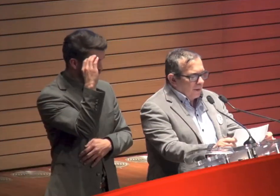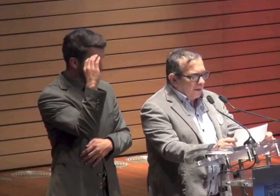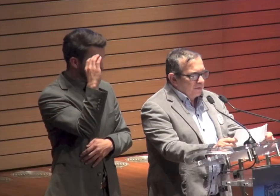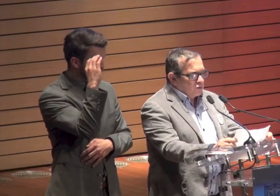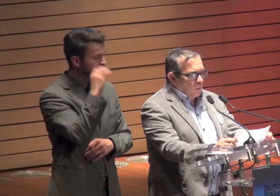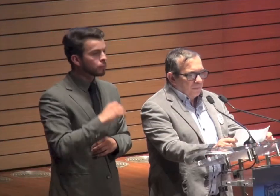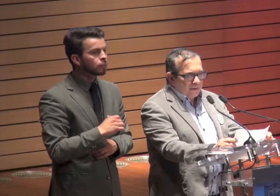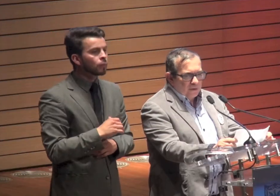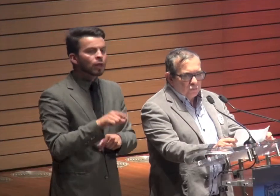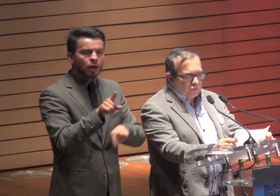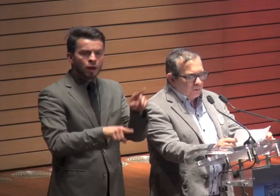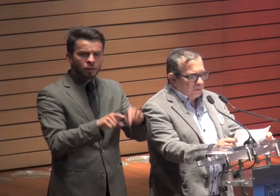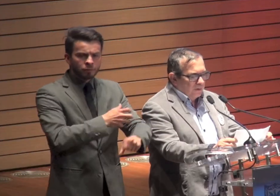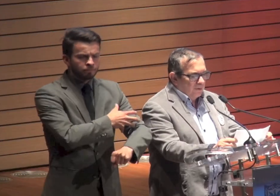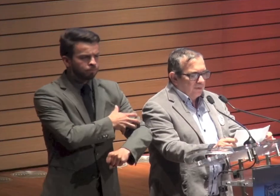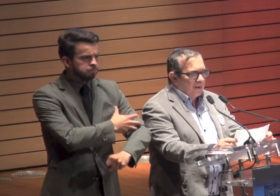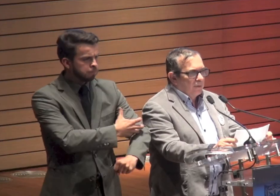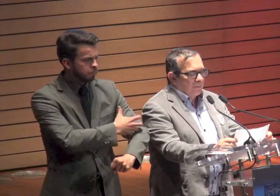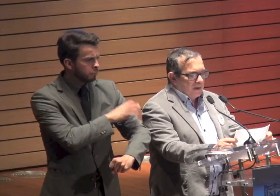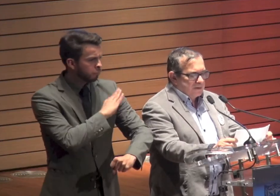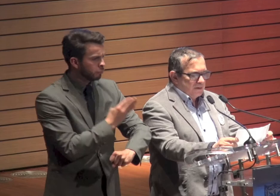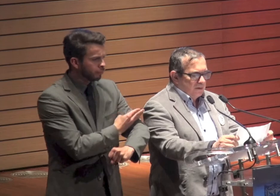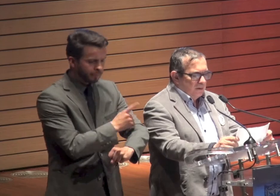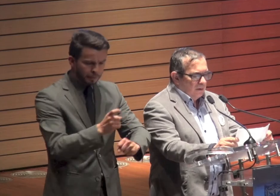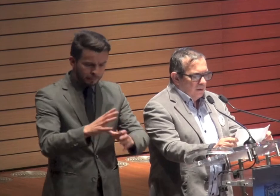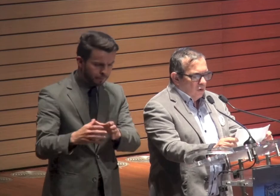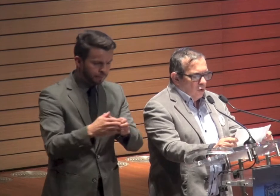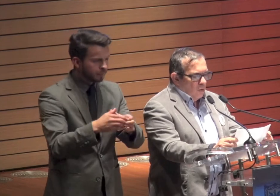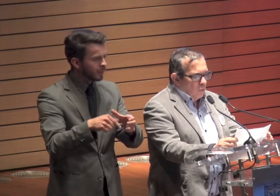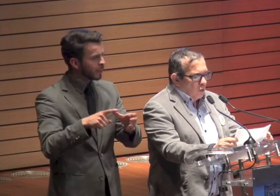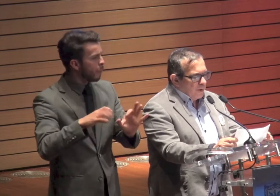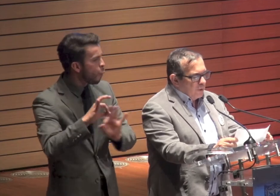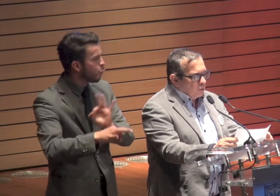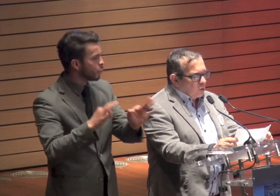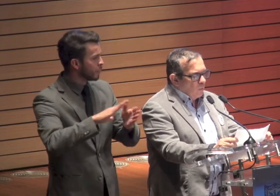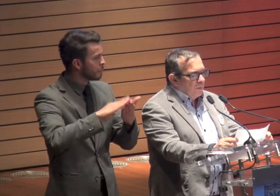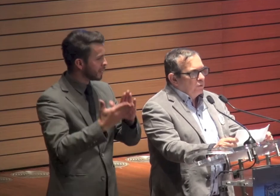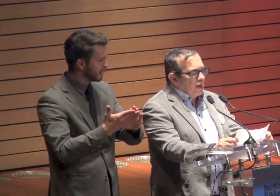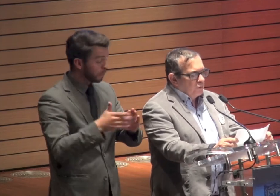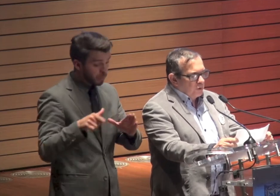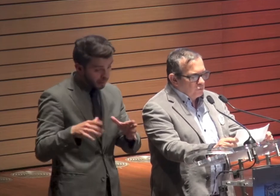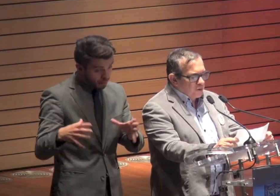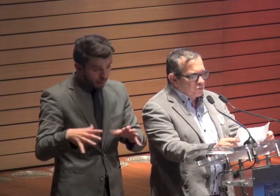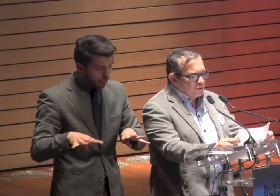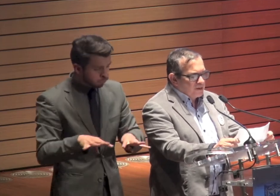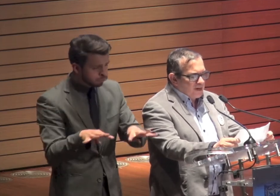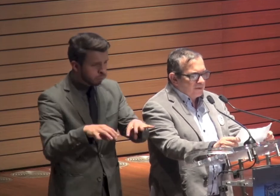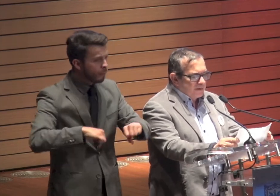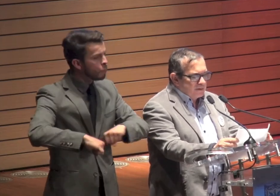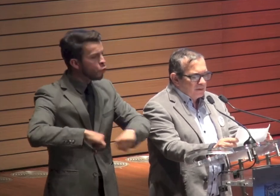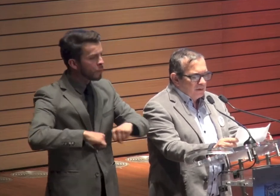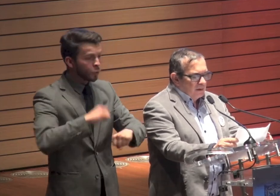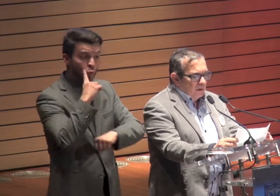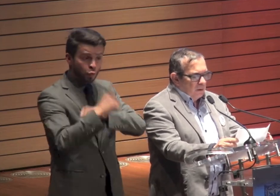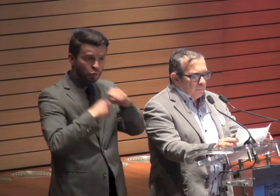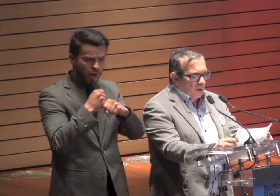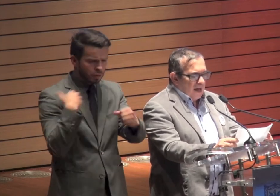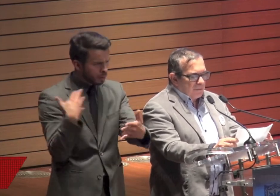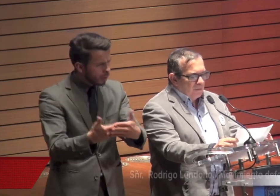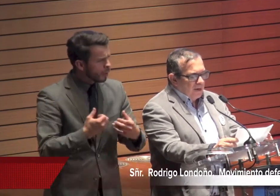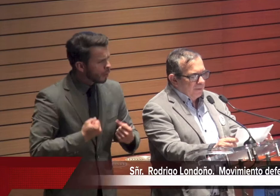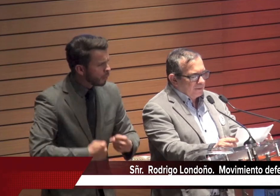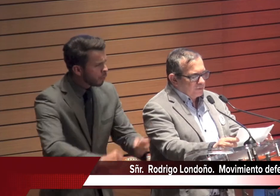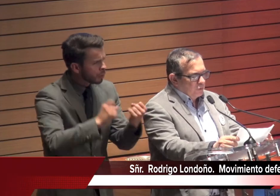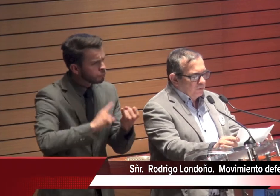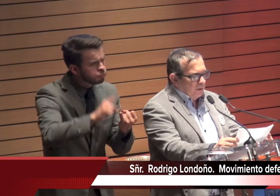Y a los valientes compañeros de Defendamos la Paz, movimiento que cumple un año de esfuerzos incesantes por